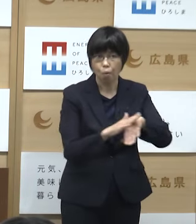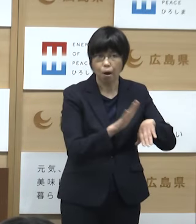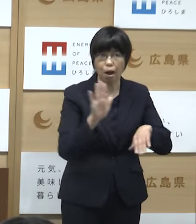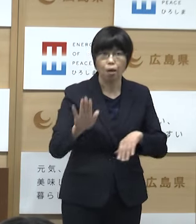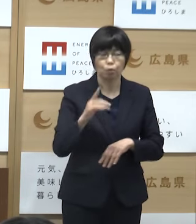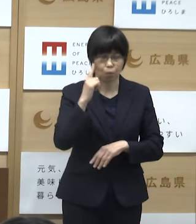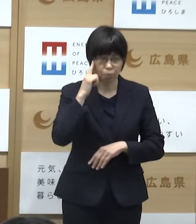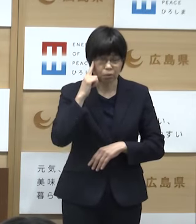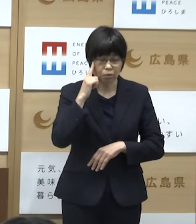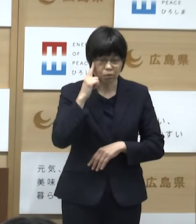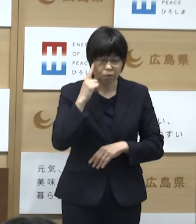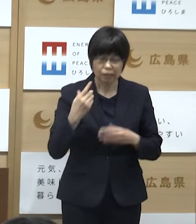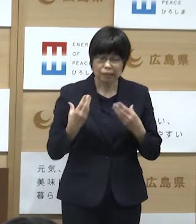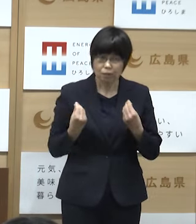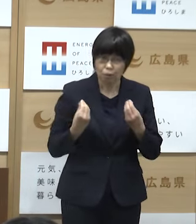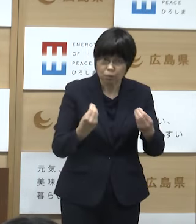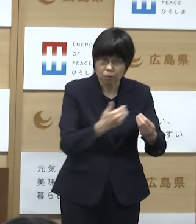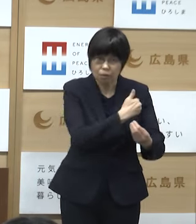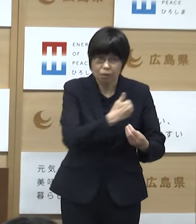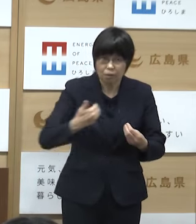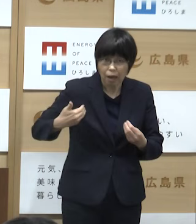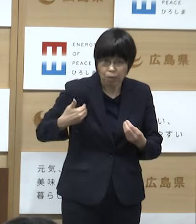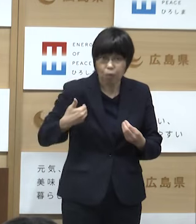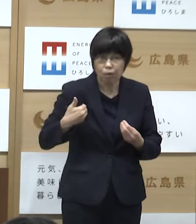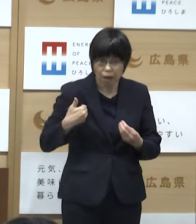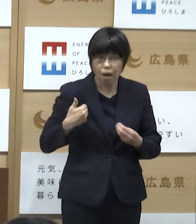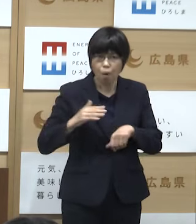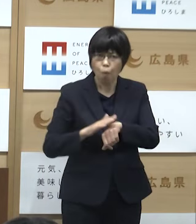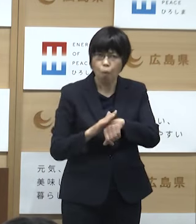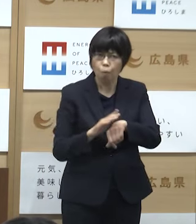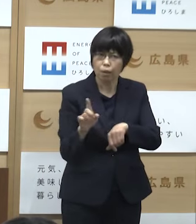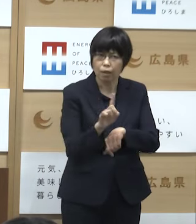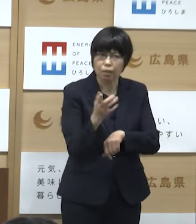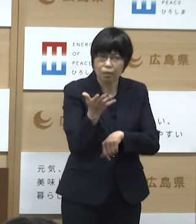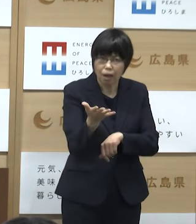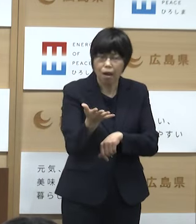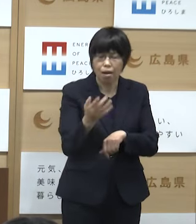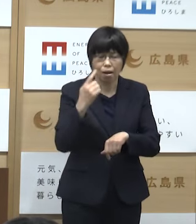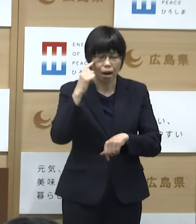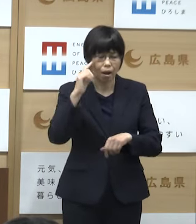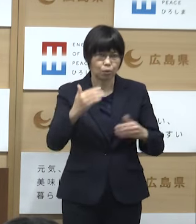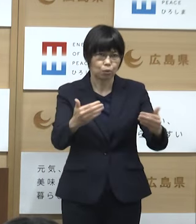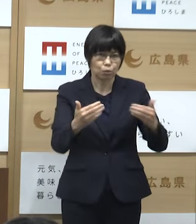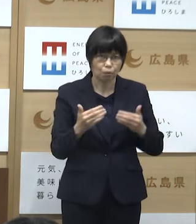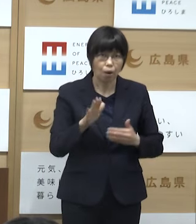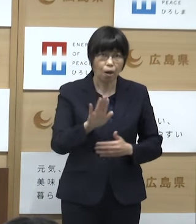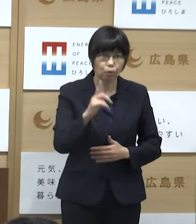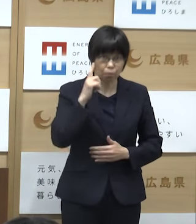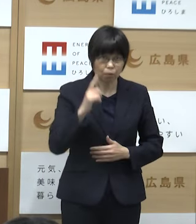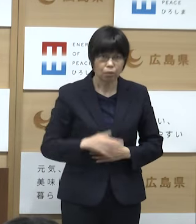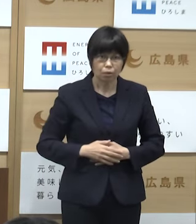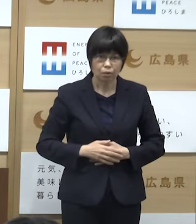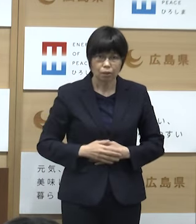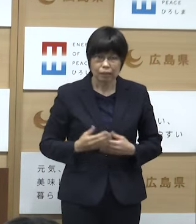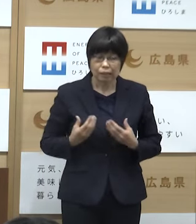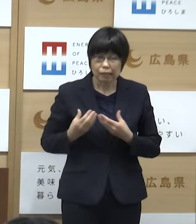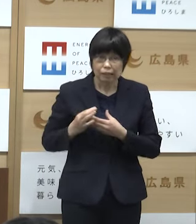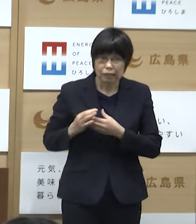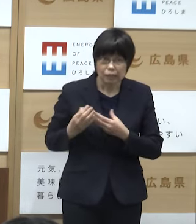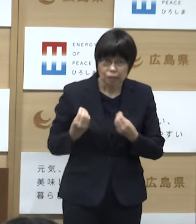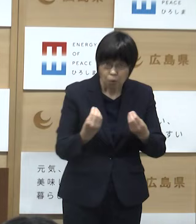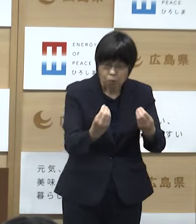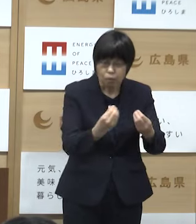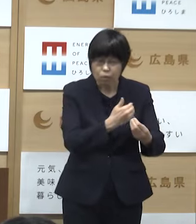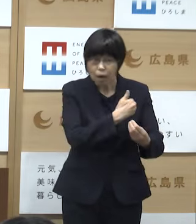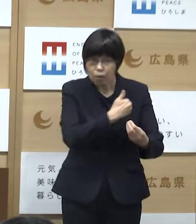ども、本当に持続可能なものって何なんだろうということを考える必要があると思います。でその持続可能というの